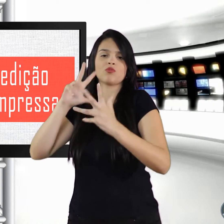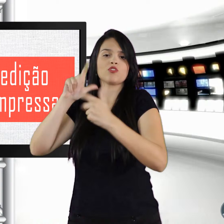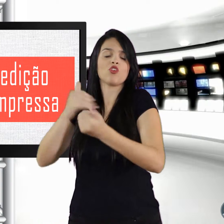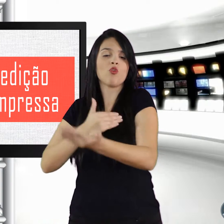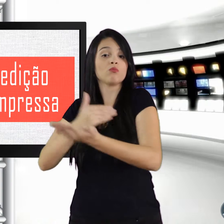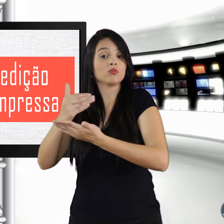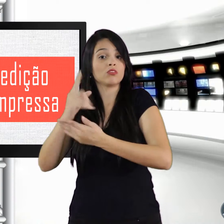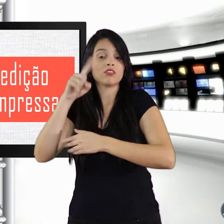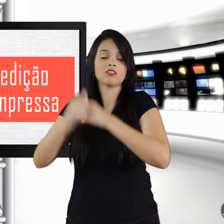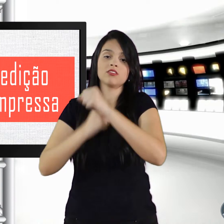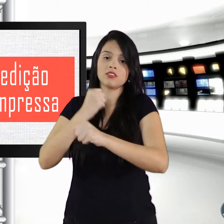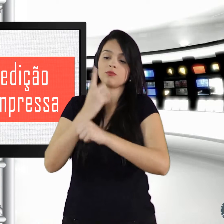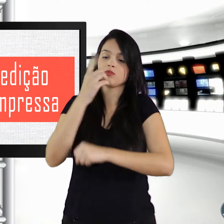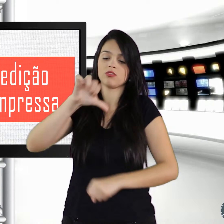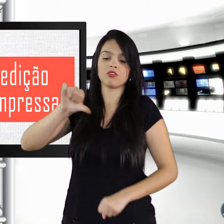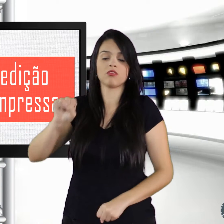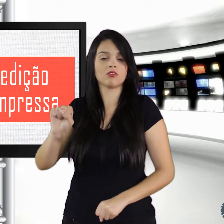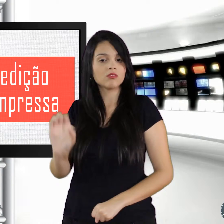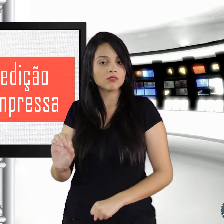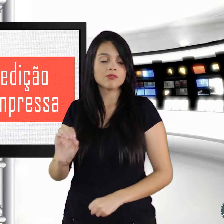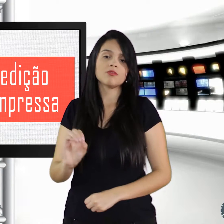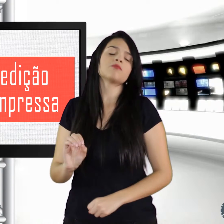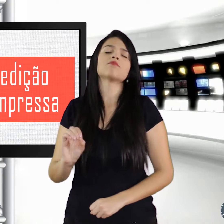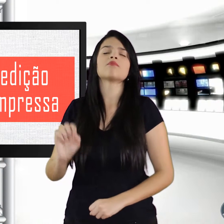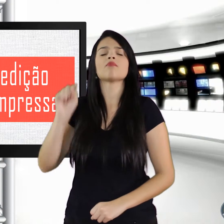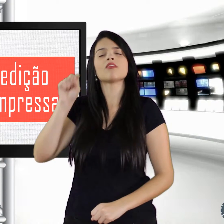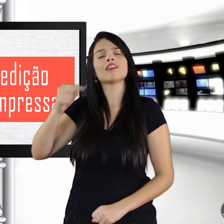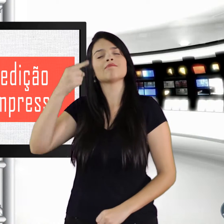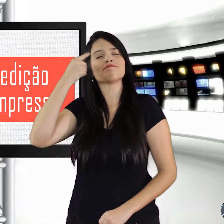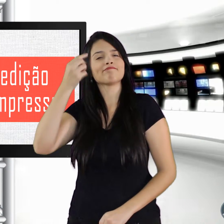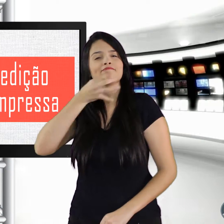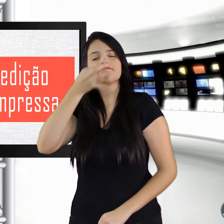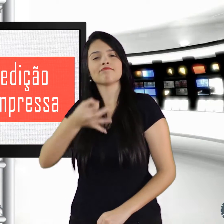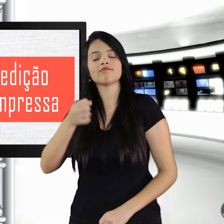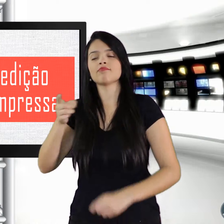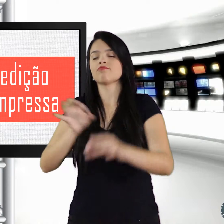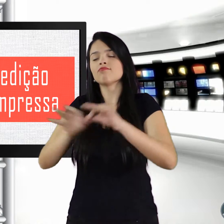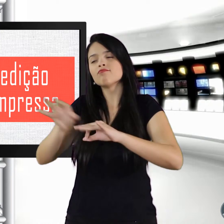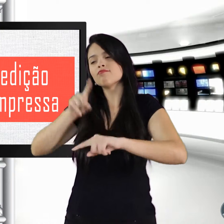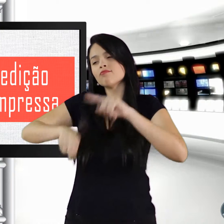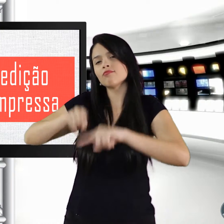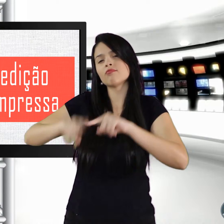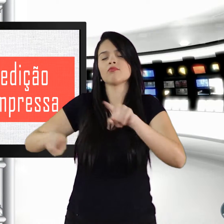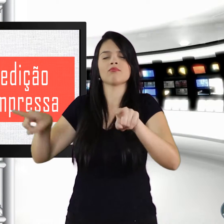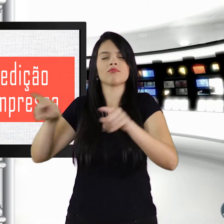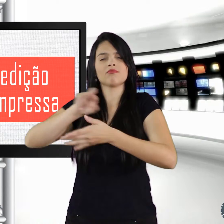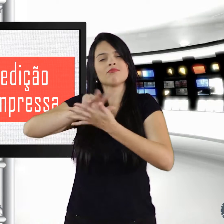de 1980. Por meio desse ponto de vista, os produtos, equipamentos, ambientes